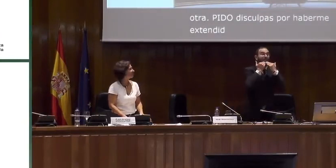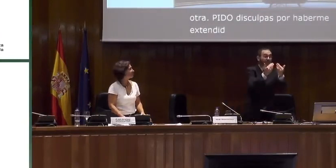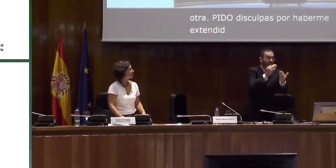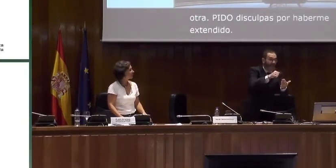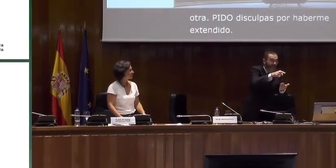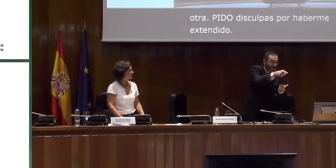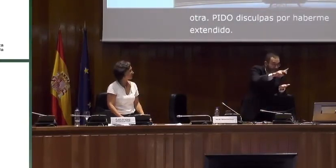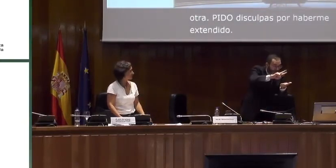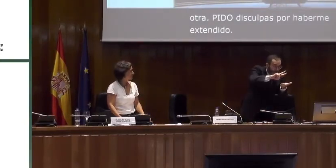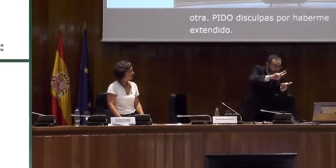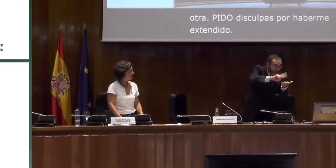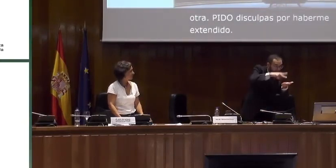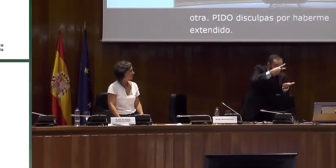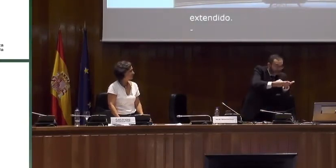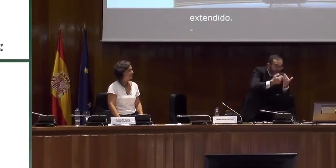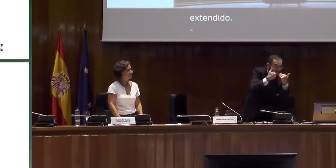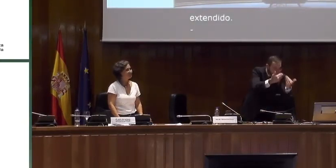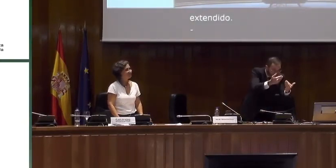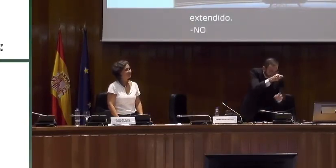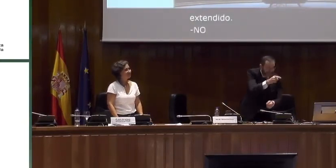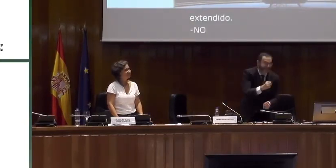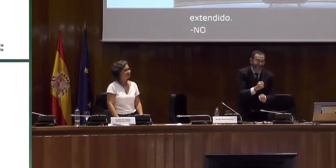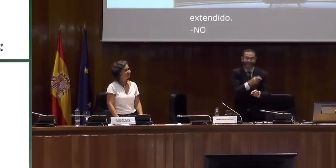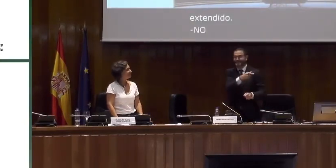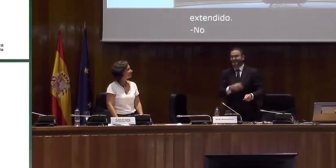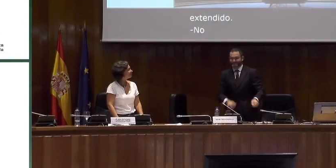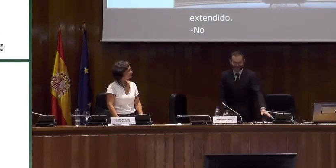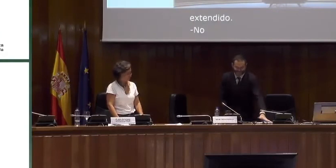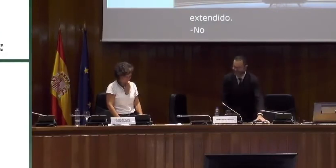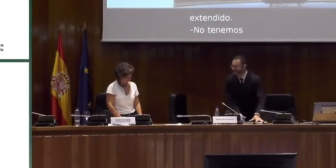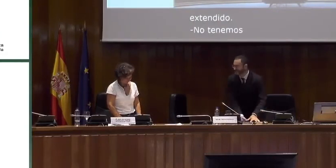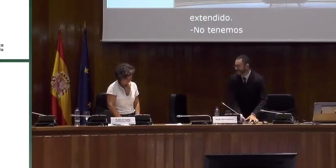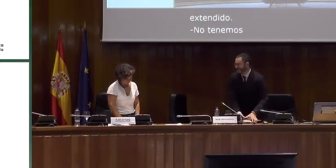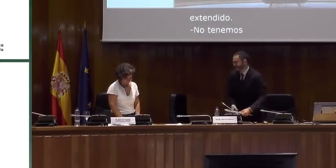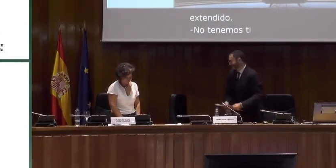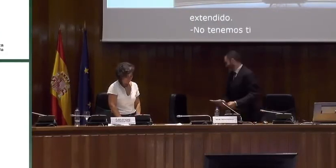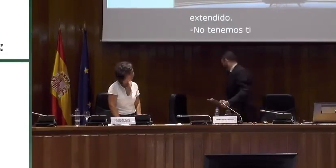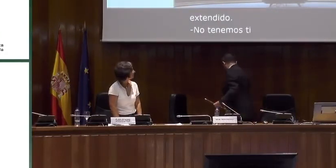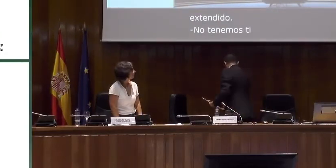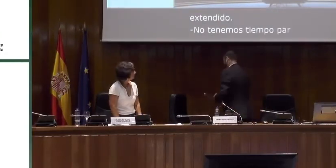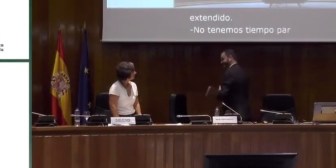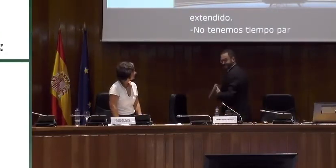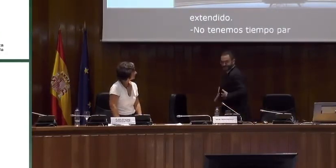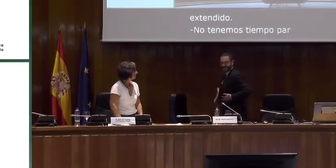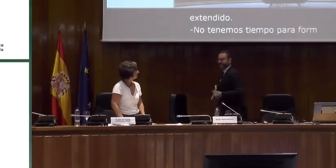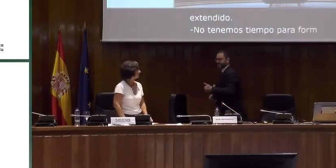que vosotros queráis. Muchas gracias, y gracias también a la intérprete por su trabajo. Muchísimas gracias.